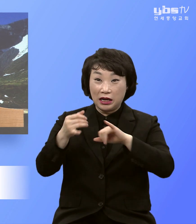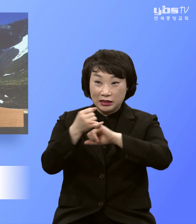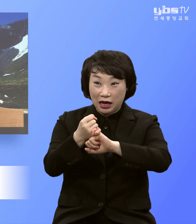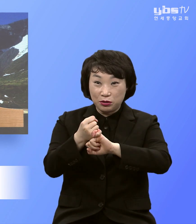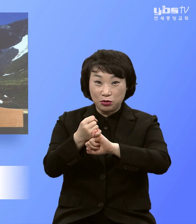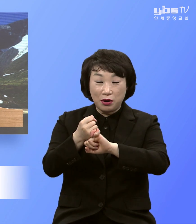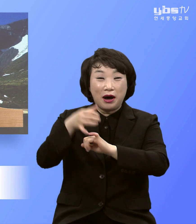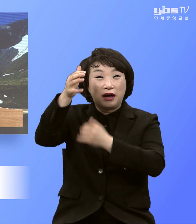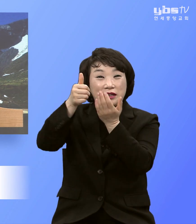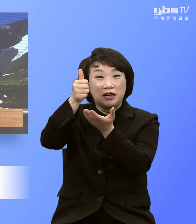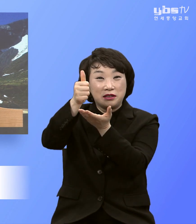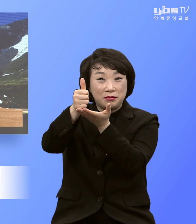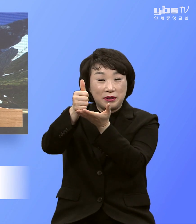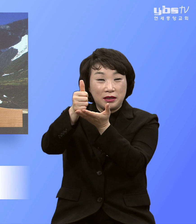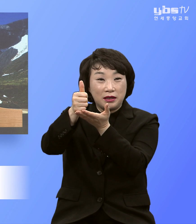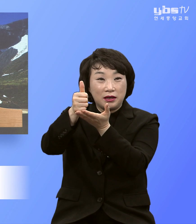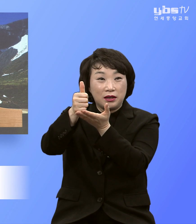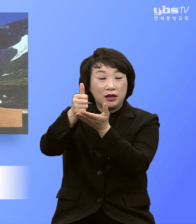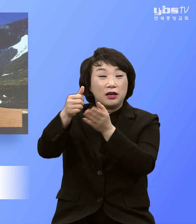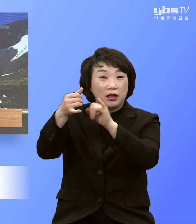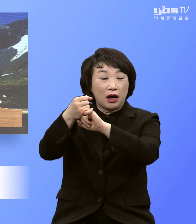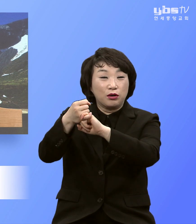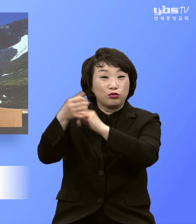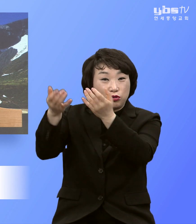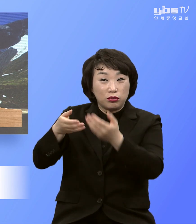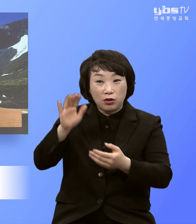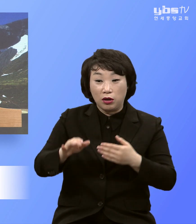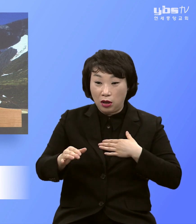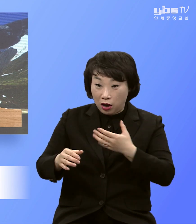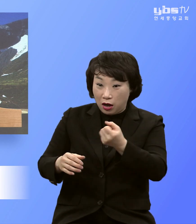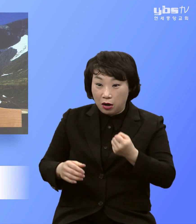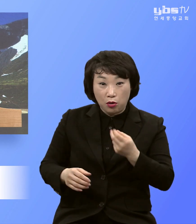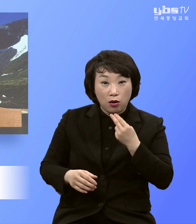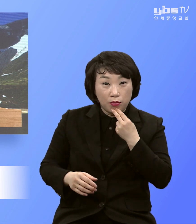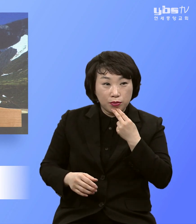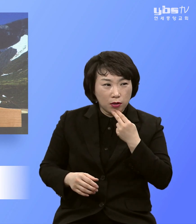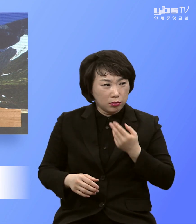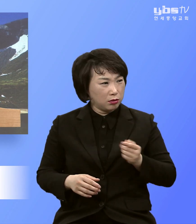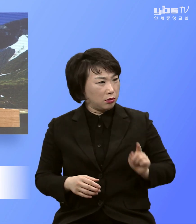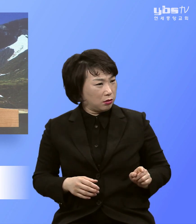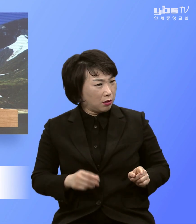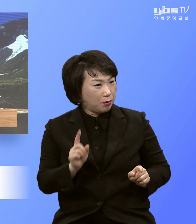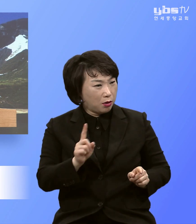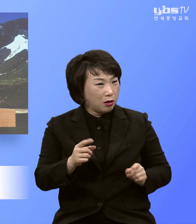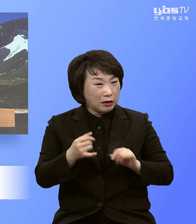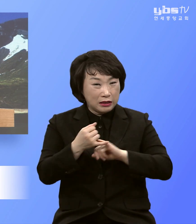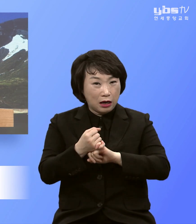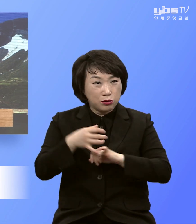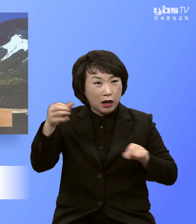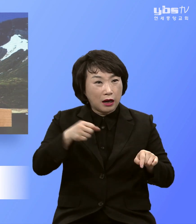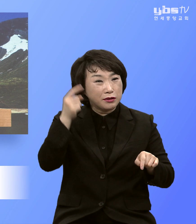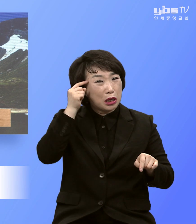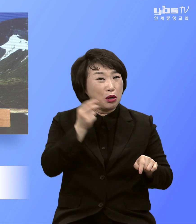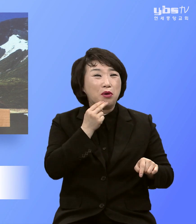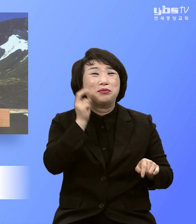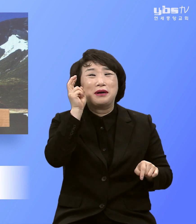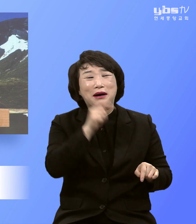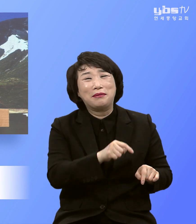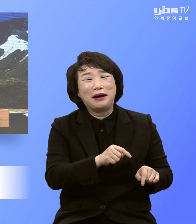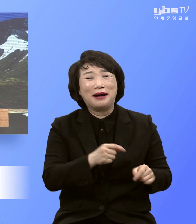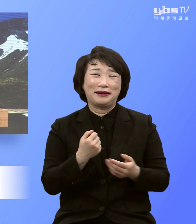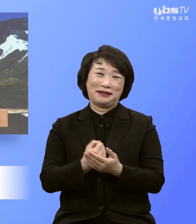약속을 계약으로 갖지 못한 자는 아마 약속을 받으려고 하지 않을